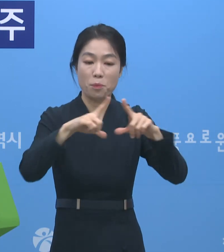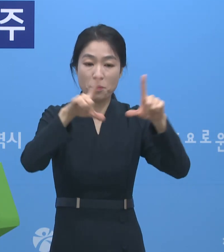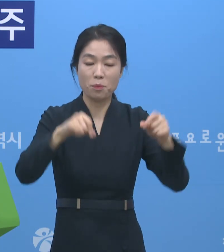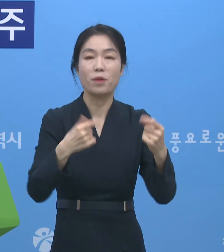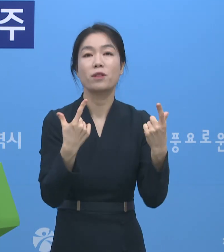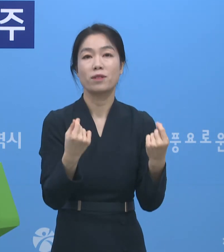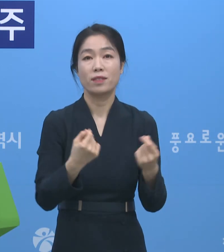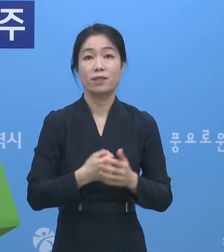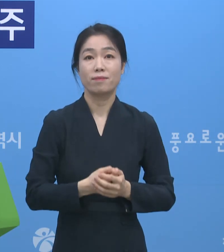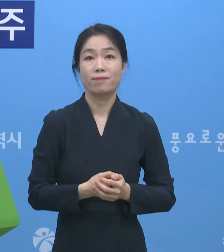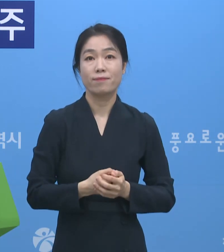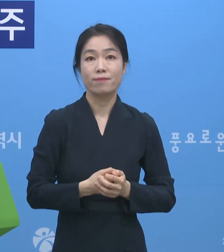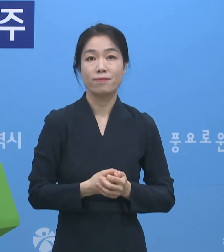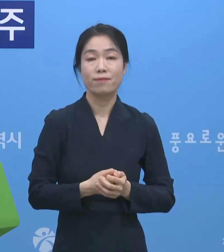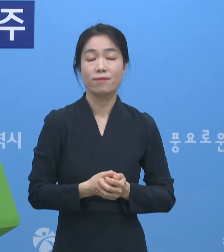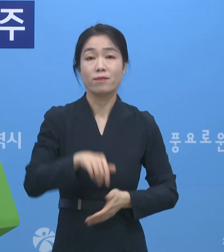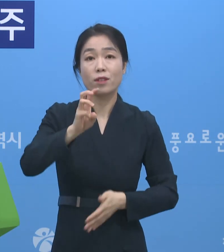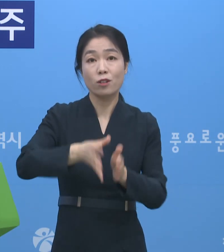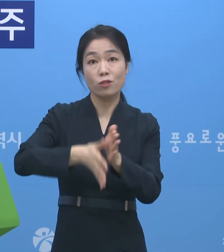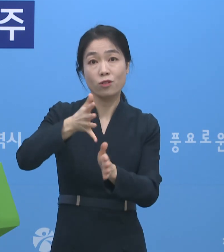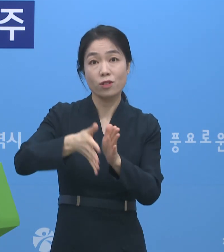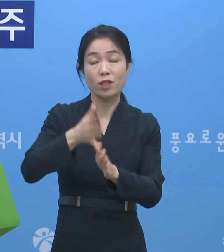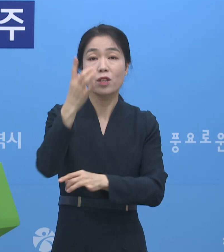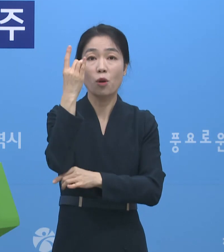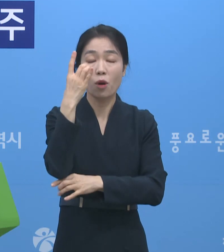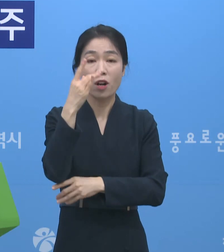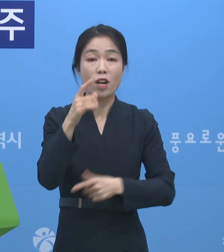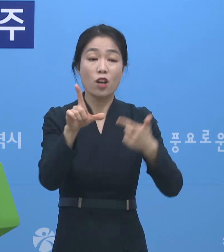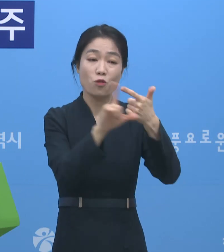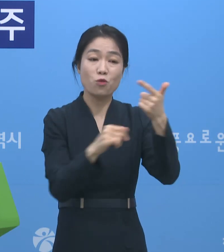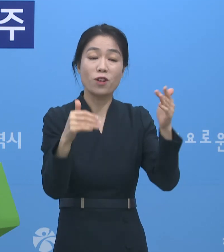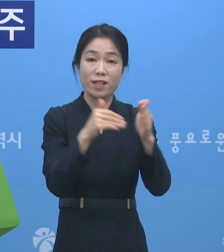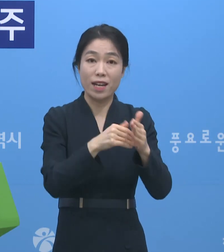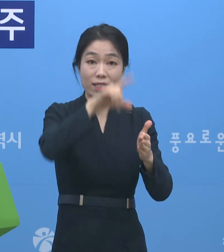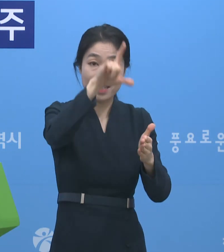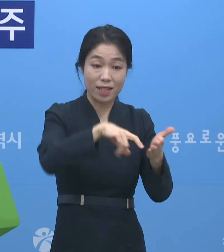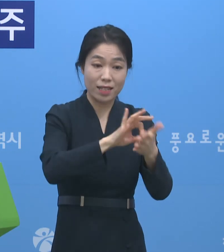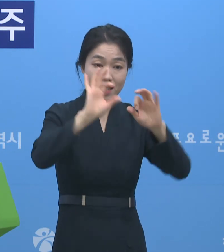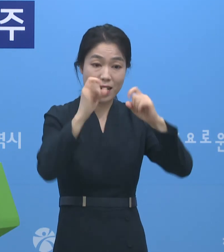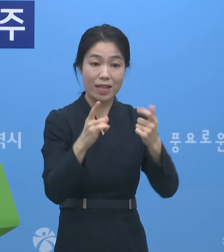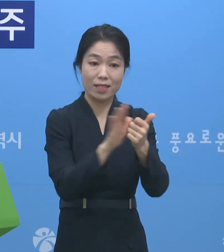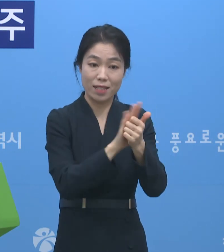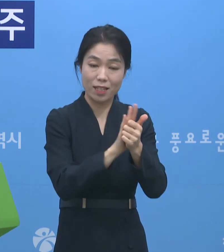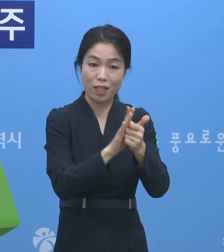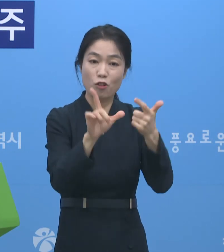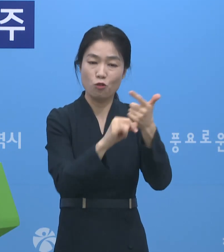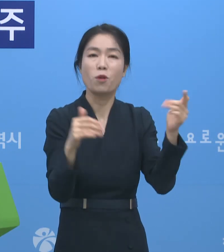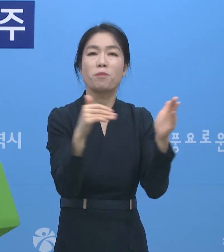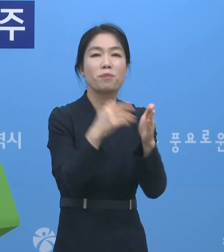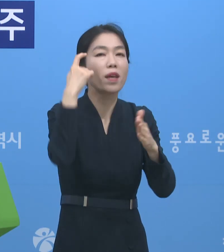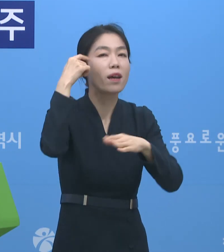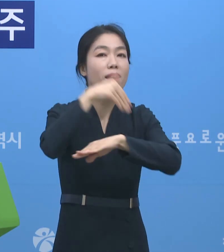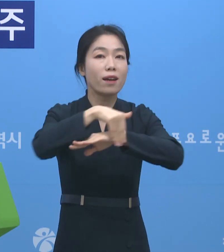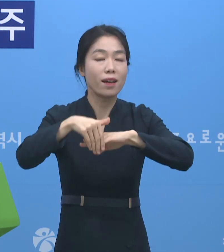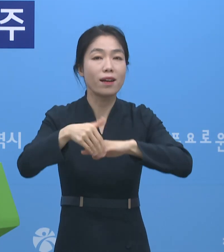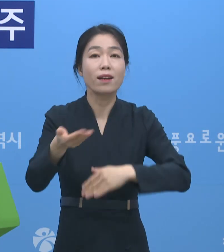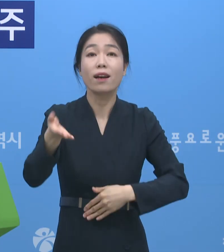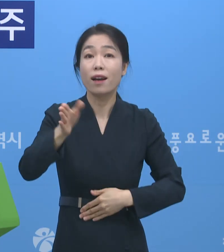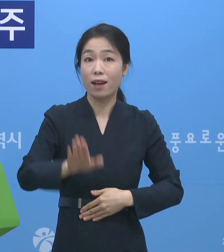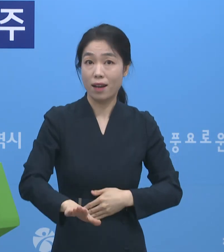지역화폐입니다. 우리 시는 당초 6월까지 카드 사용 할인 혜택을 제공할